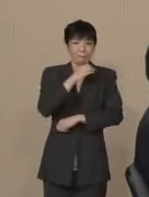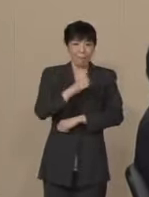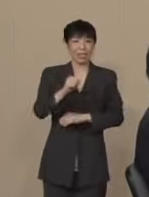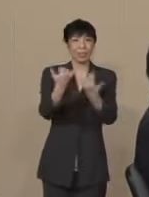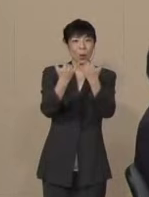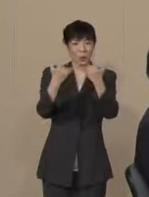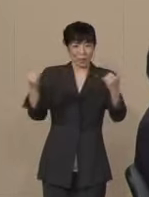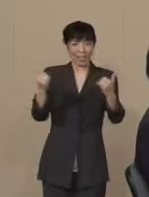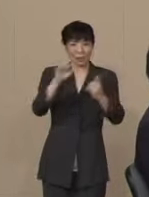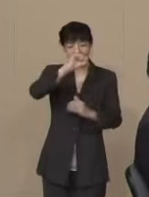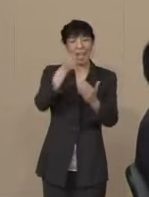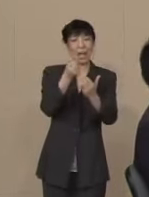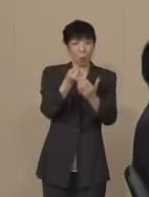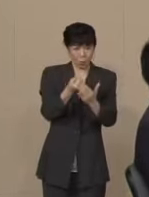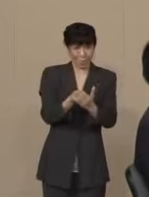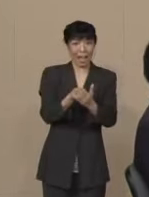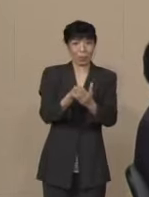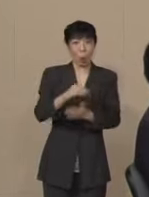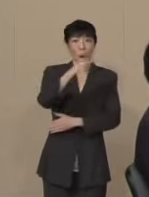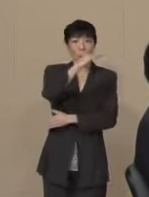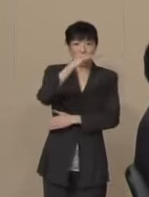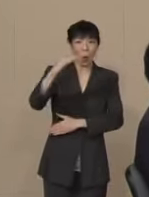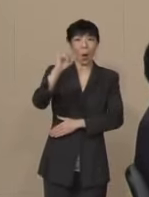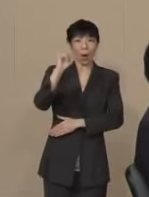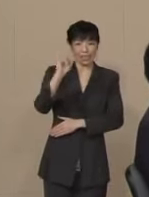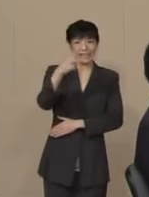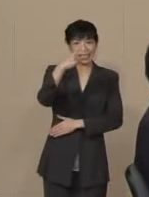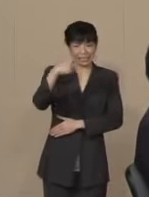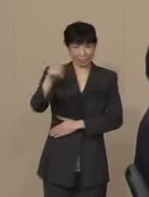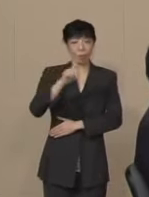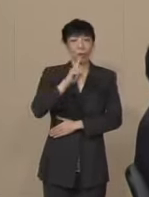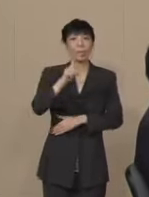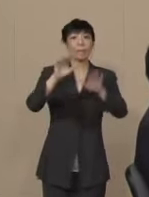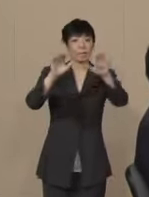世界はあるの、